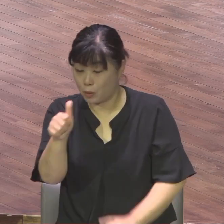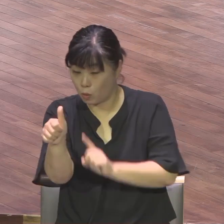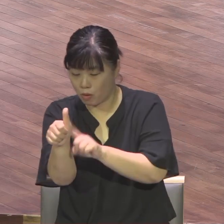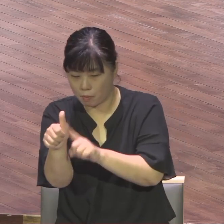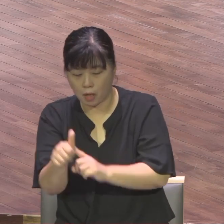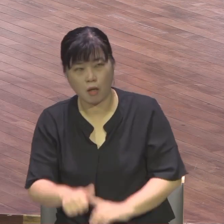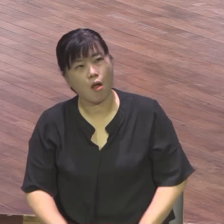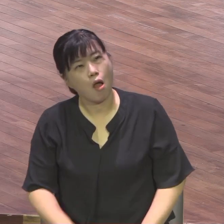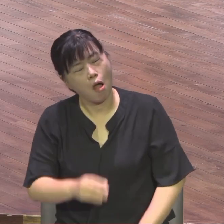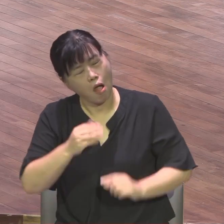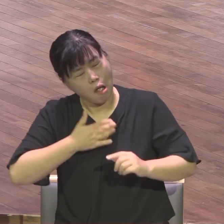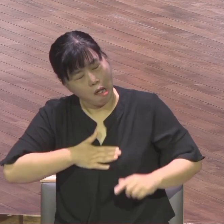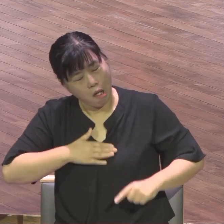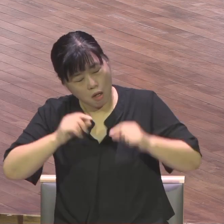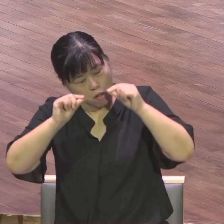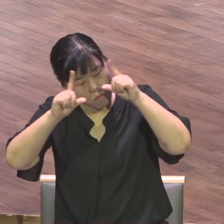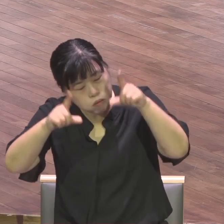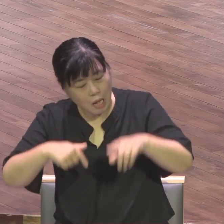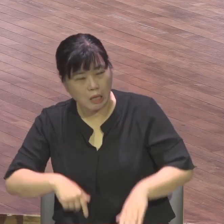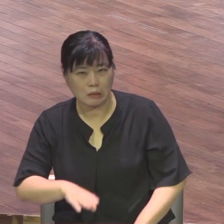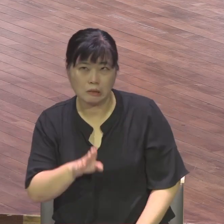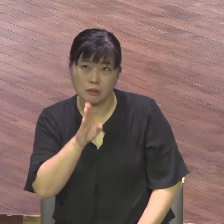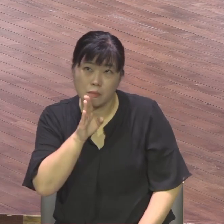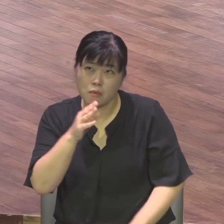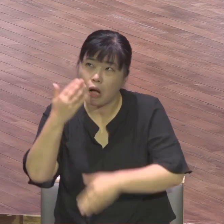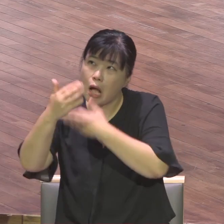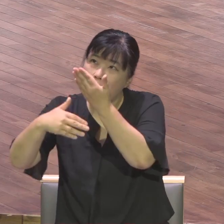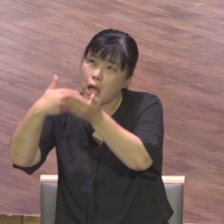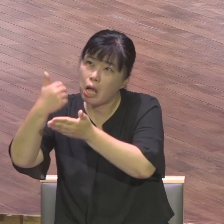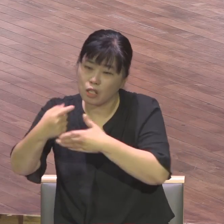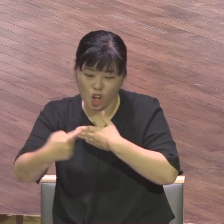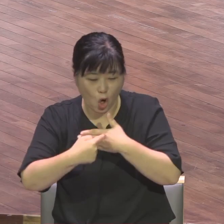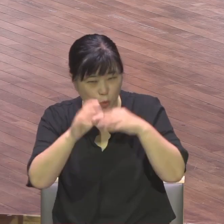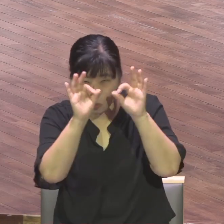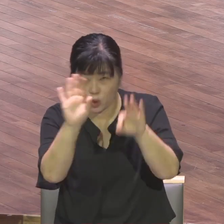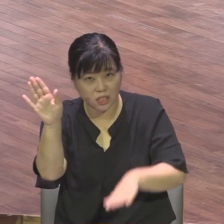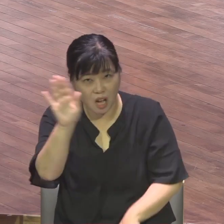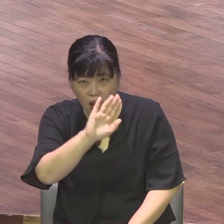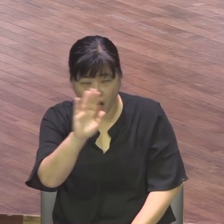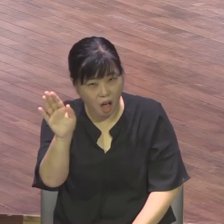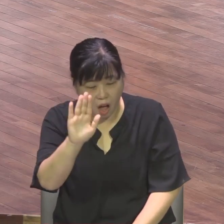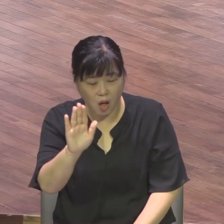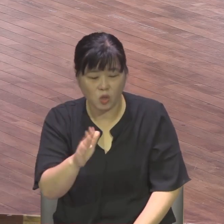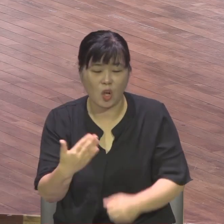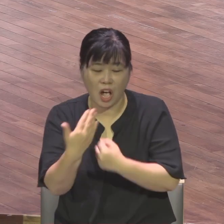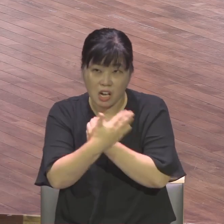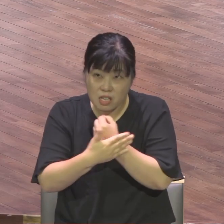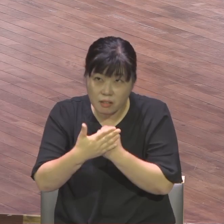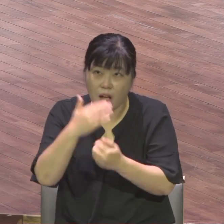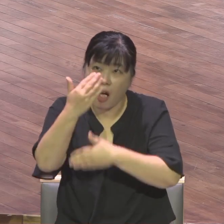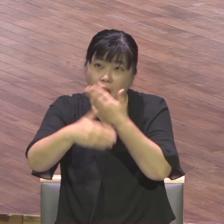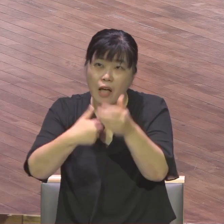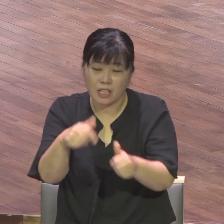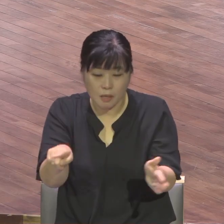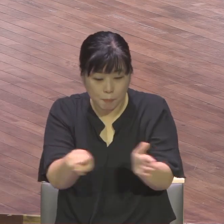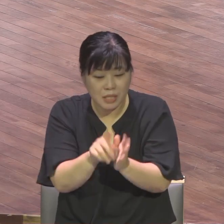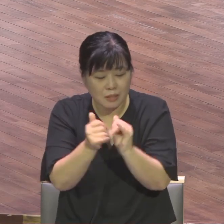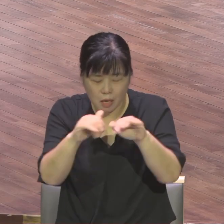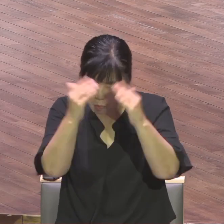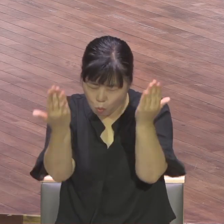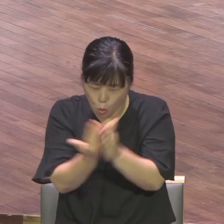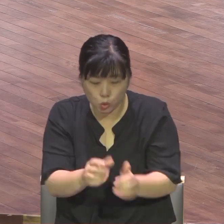사람의 외모를 보지 아니하시고 각 나라 중 하나님을 경외하며 의를 향하는 사람은 다 받으신 줄